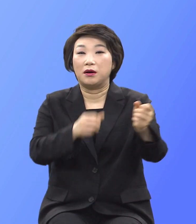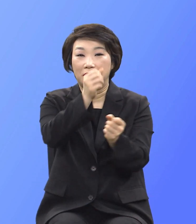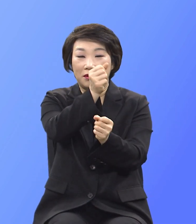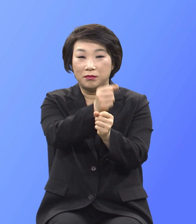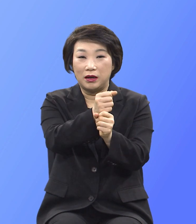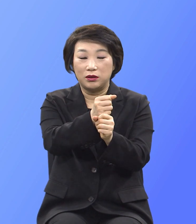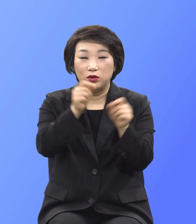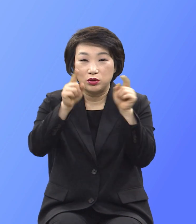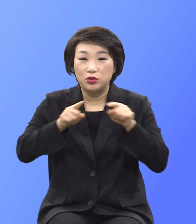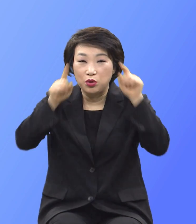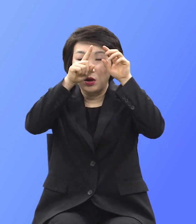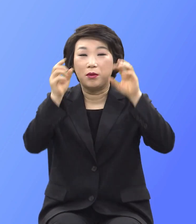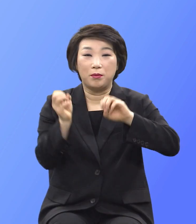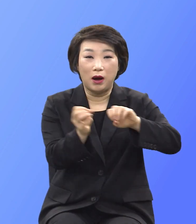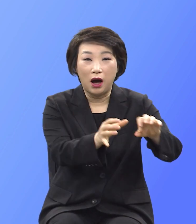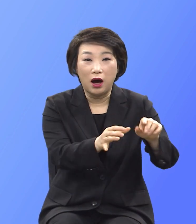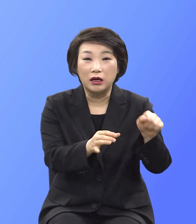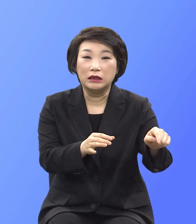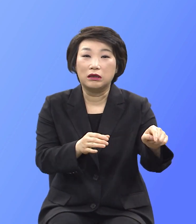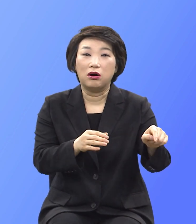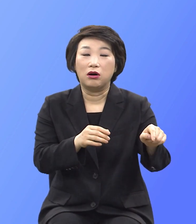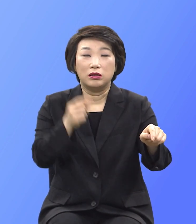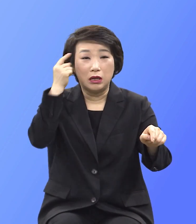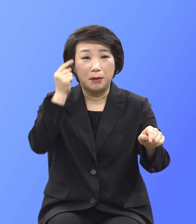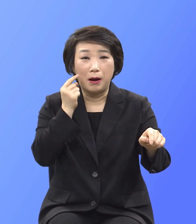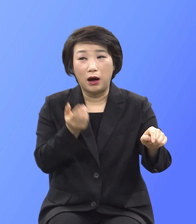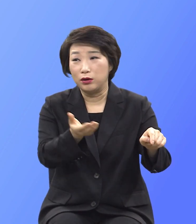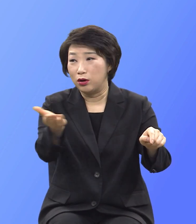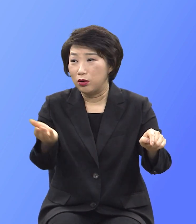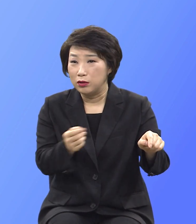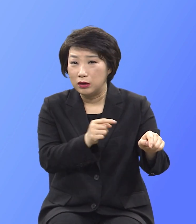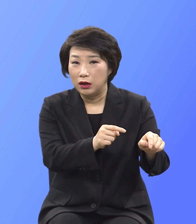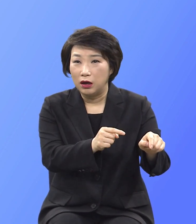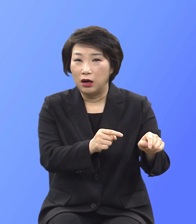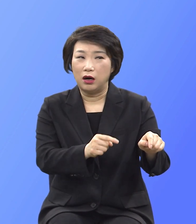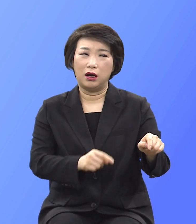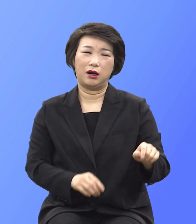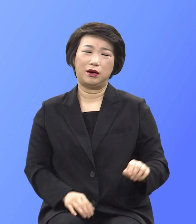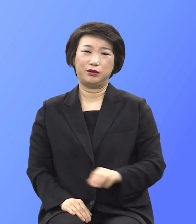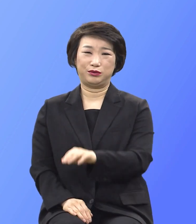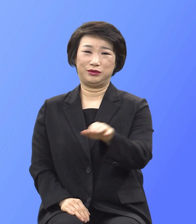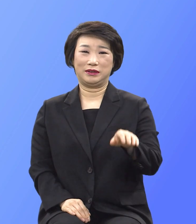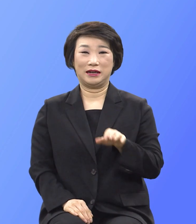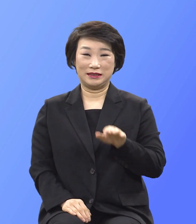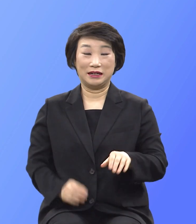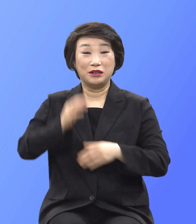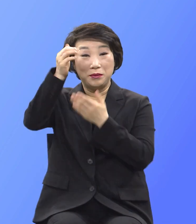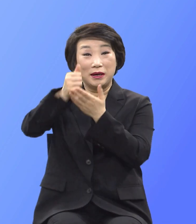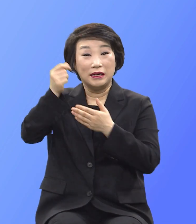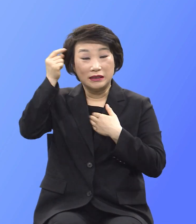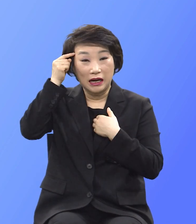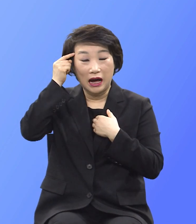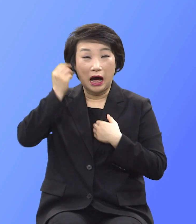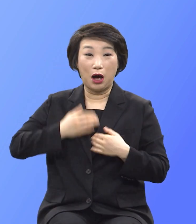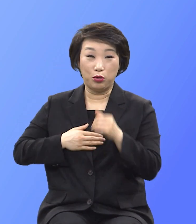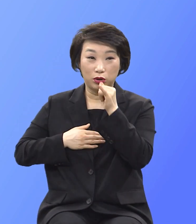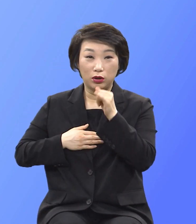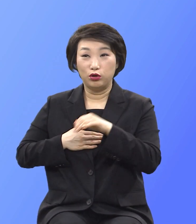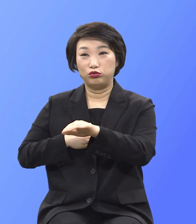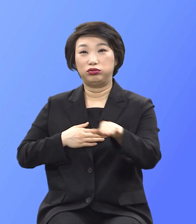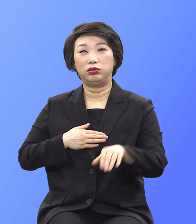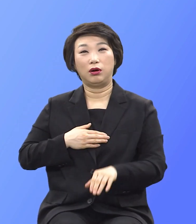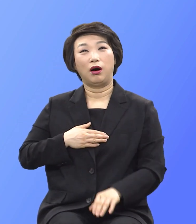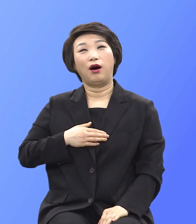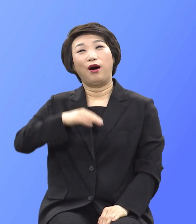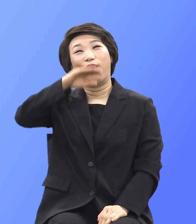이르게 지옥에 내던진다는 사실을 생각할 때 우리가 성령의 생각을 안다는